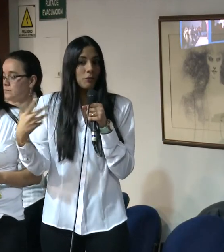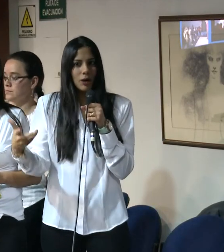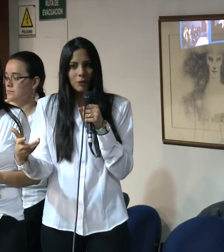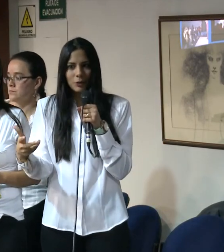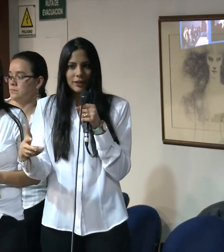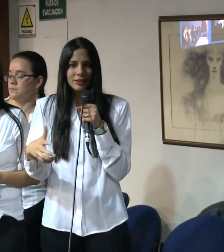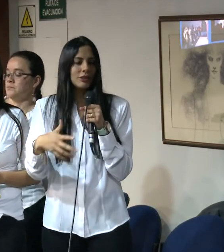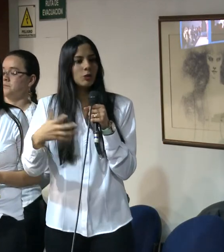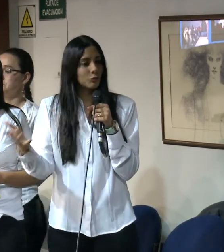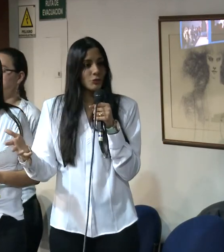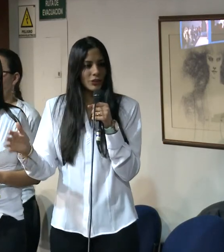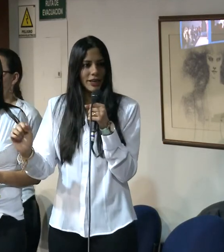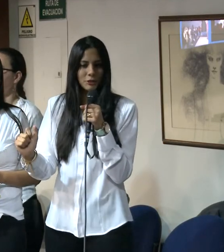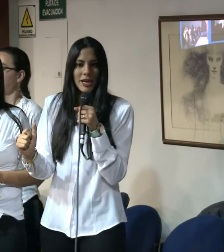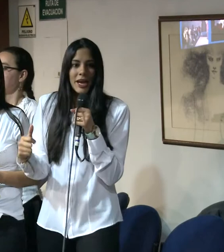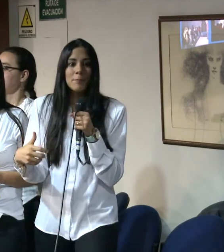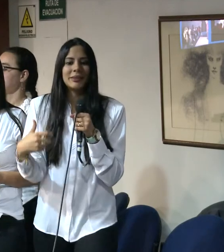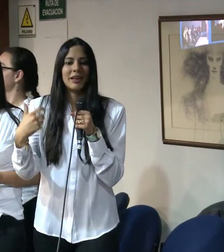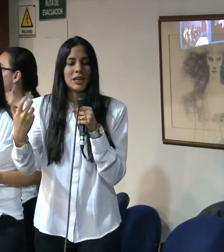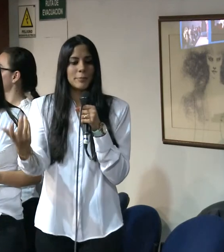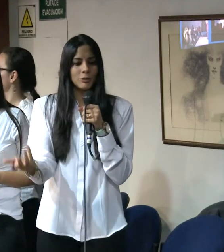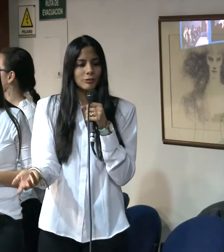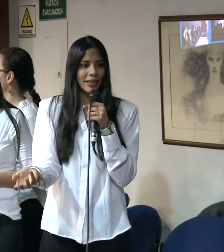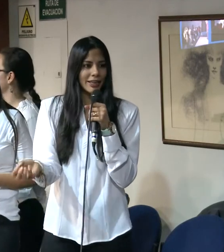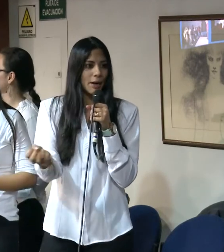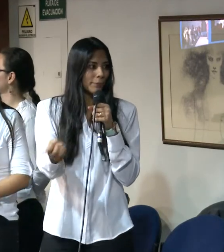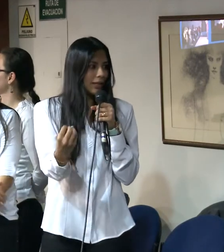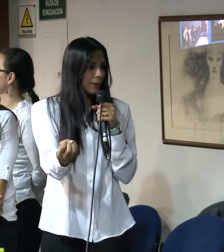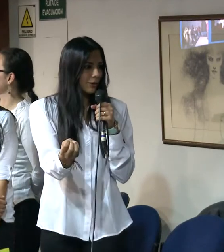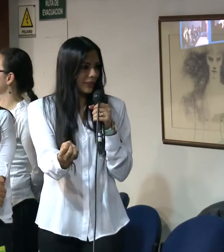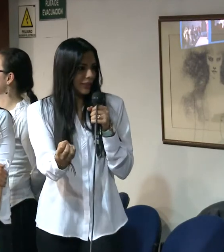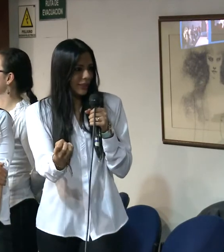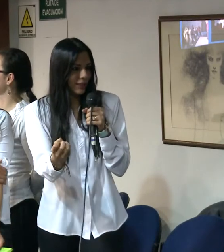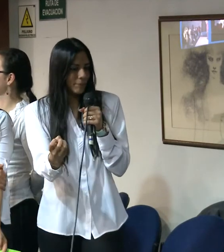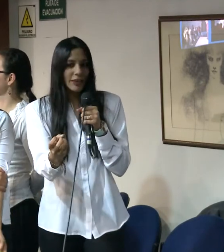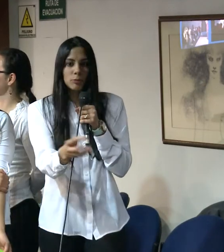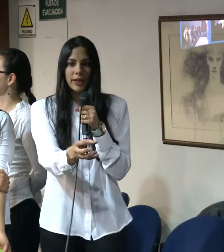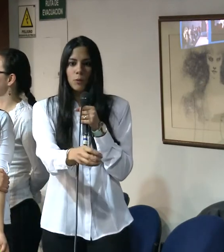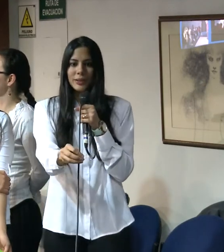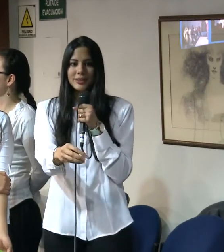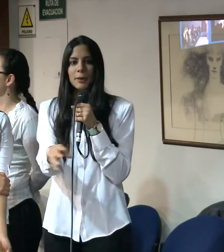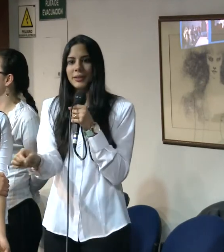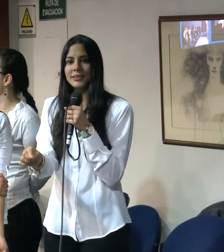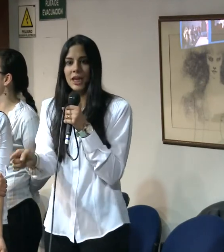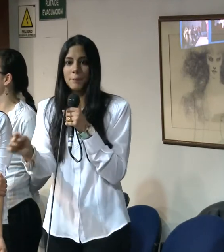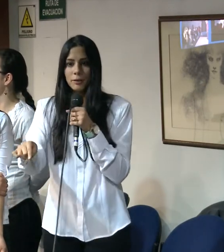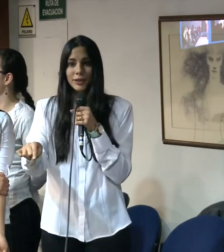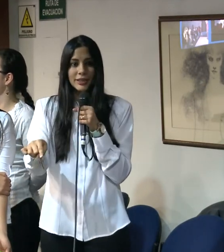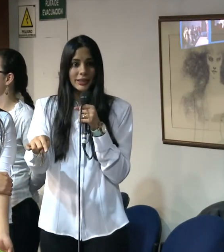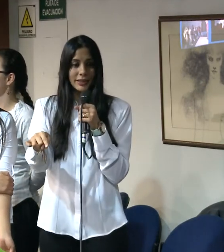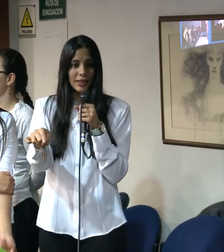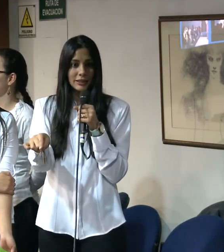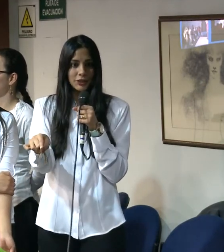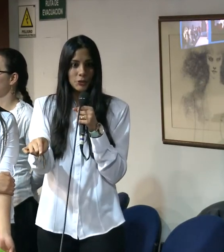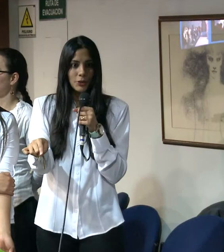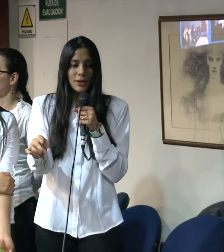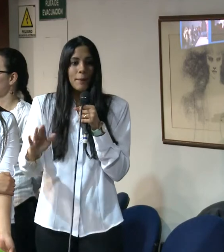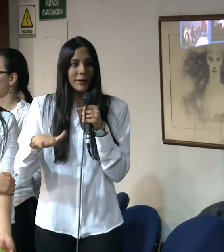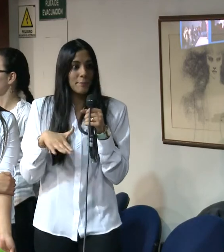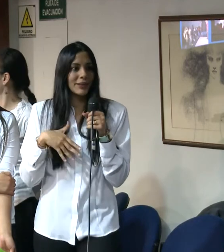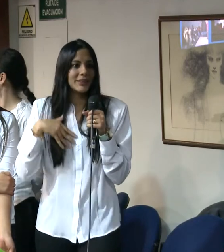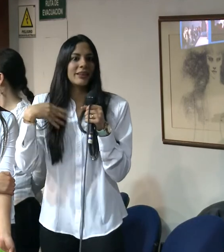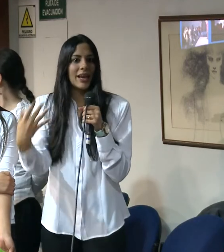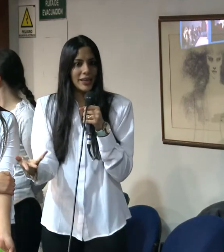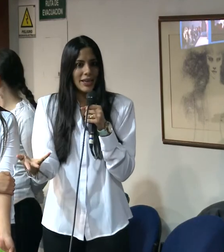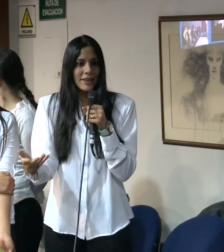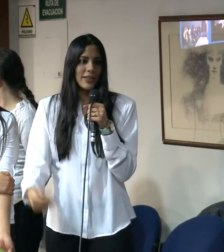mediadores, educadores, los funcionarios empezaban a preguntar y a tomar en cuenta ese aprendizaje previo que tenía el niño